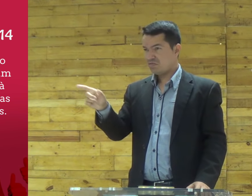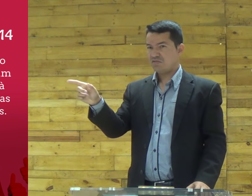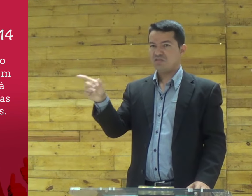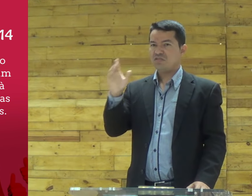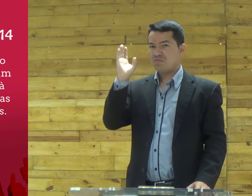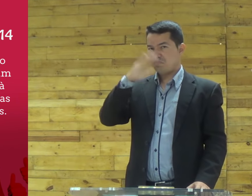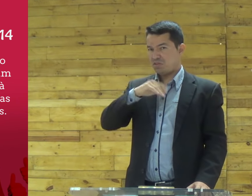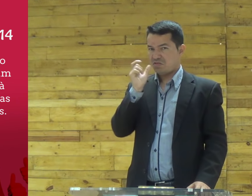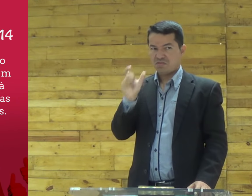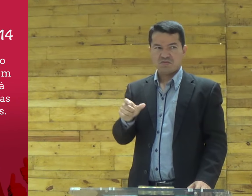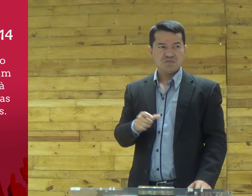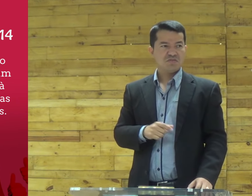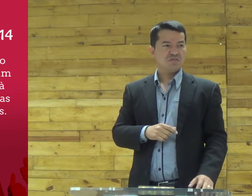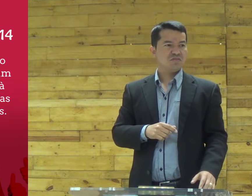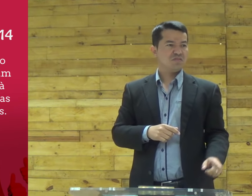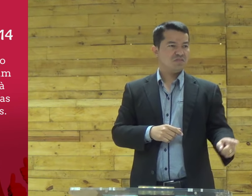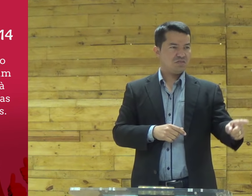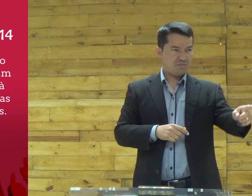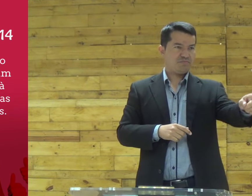amaldiçoem palavras más.